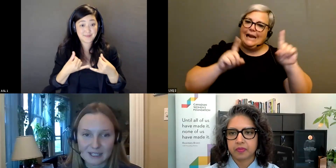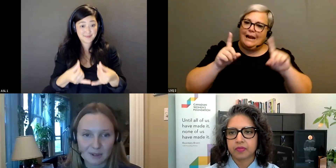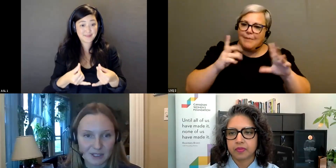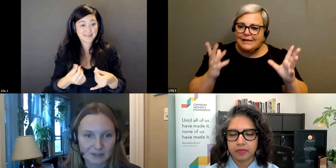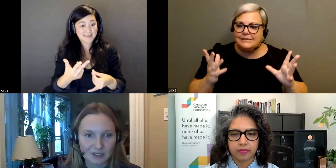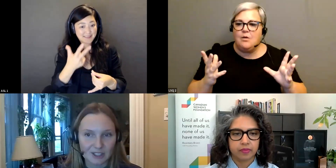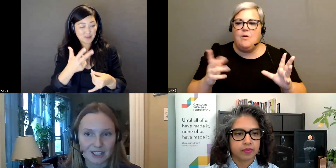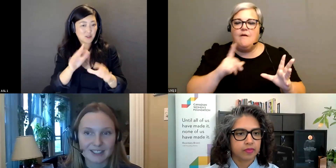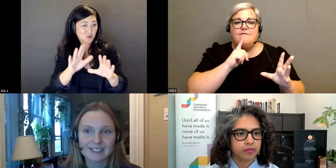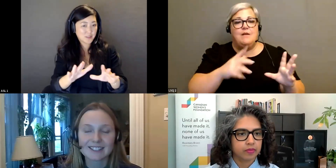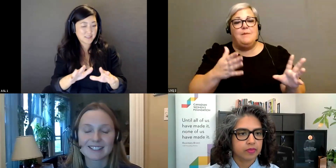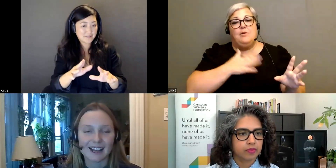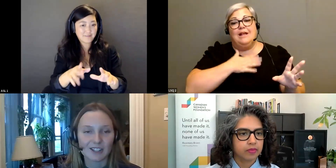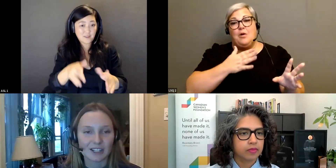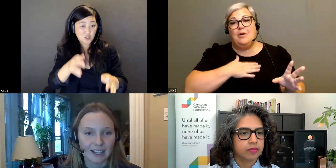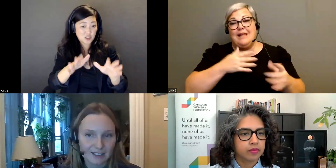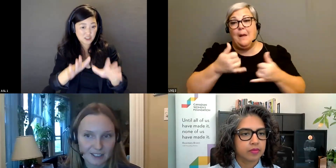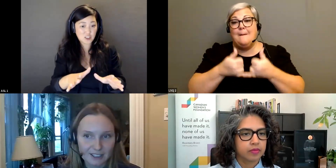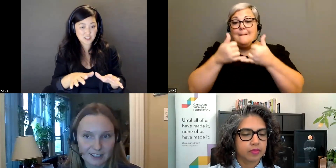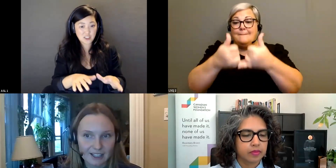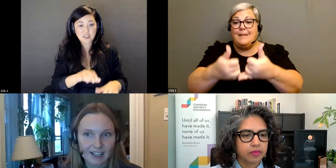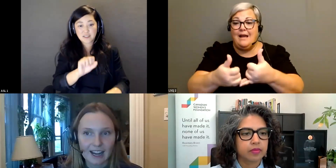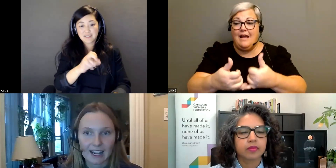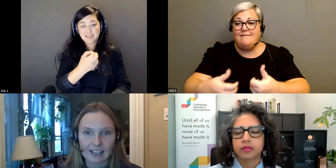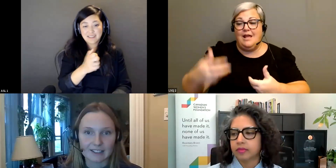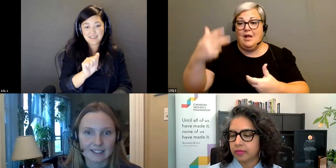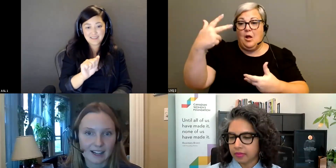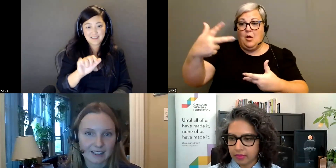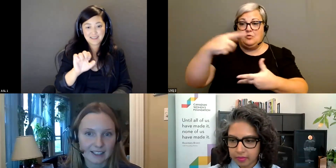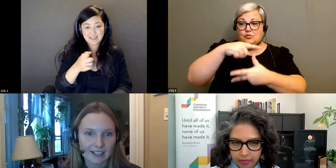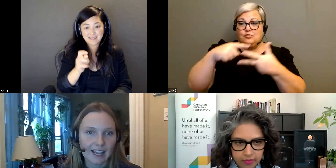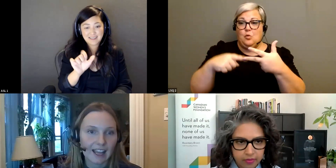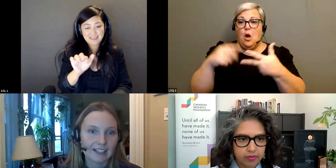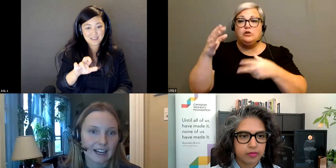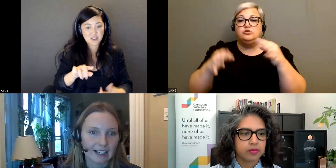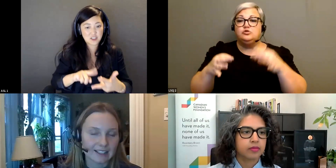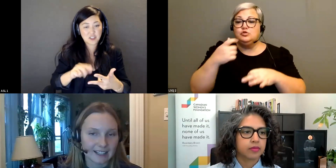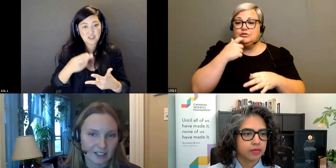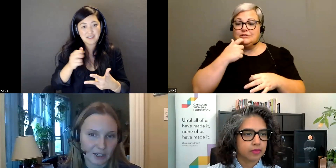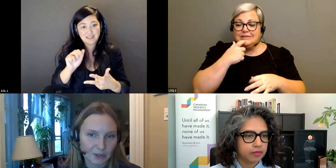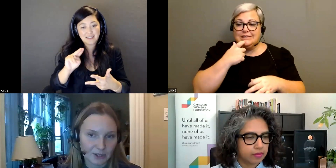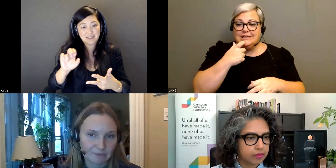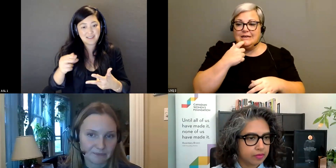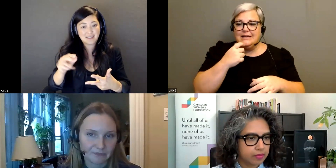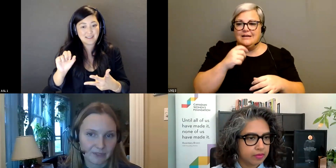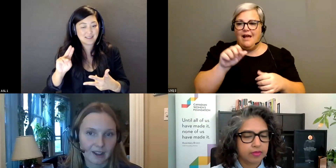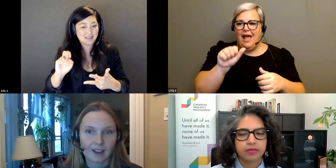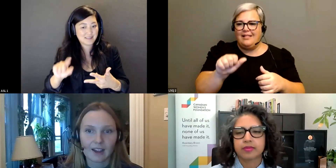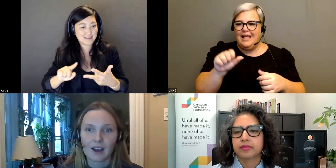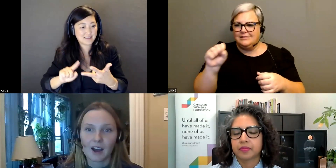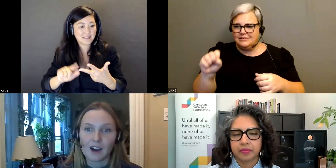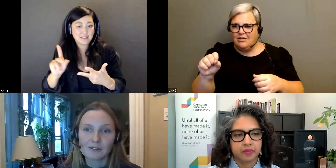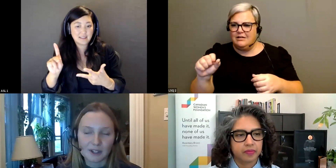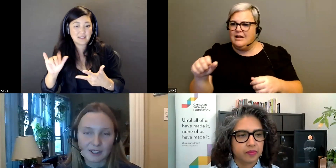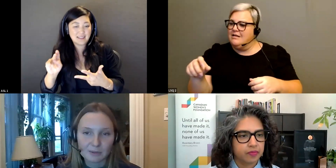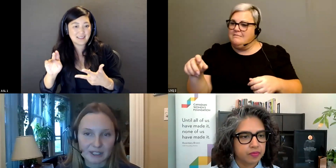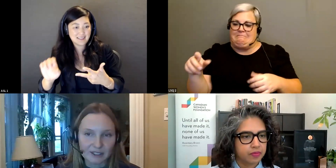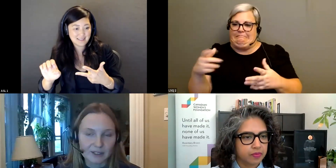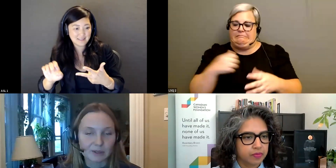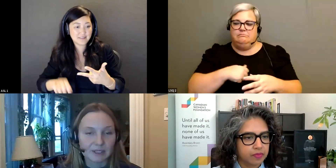sommes ravis de lancer le prix cette année avec 3 juges extraordinaires, Sacha Exeter, Hannah Song et Kyne